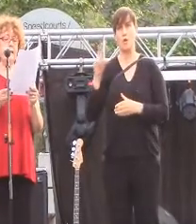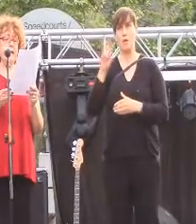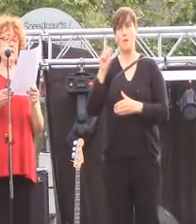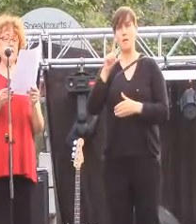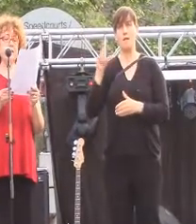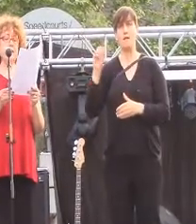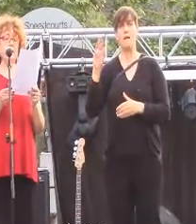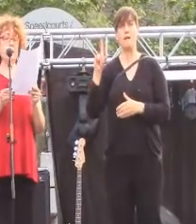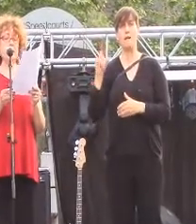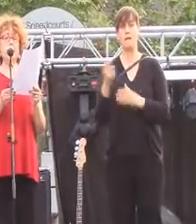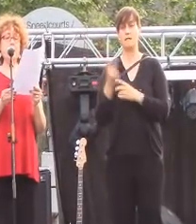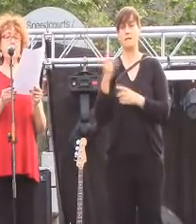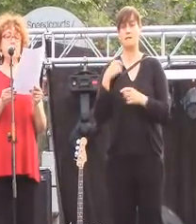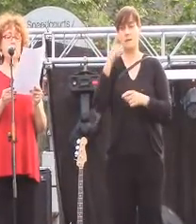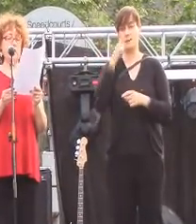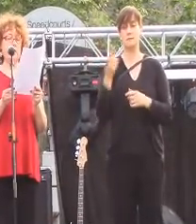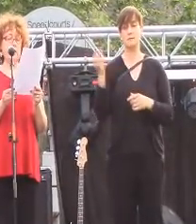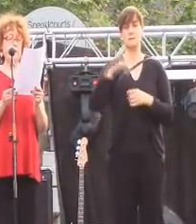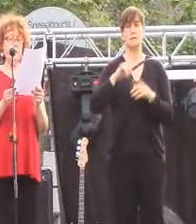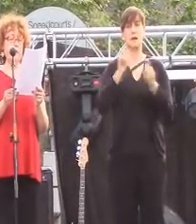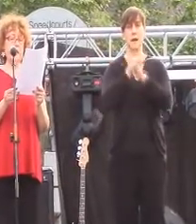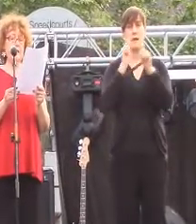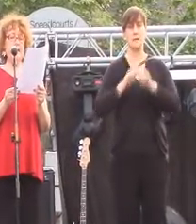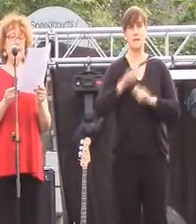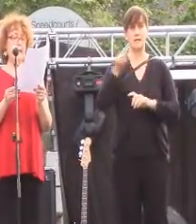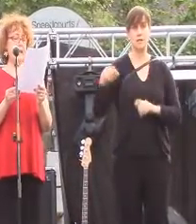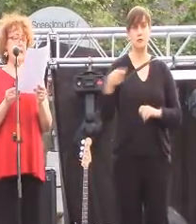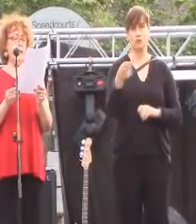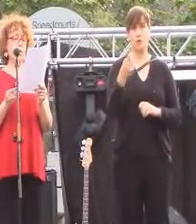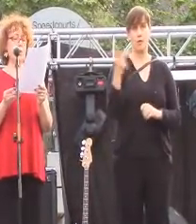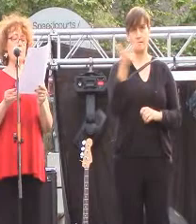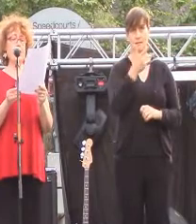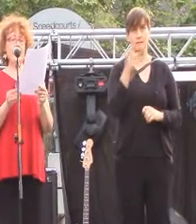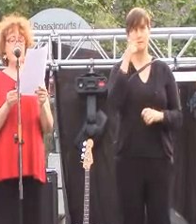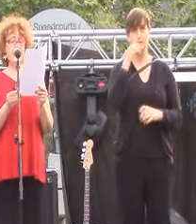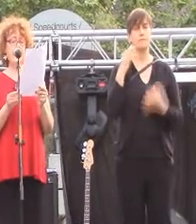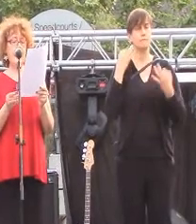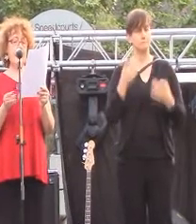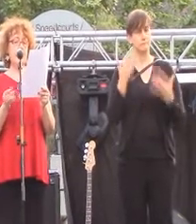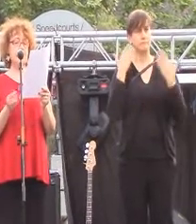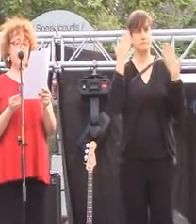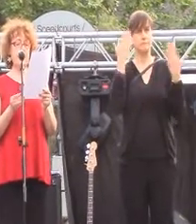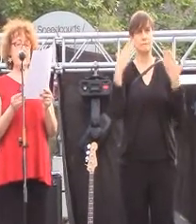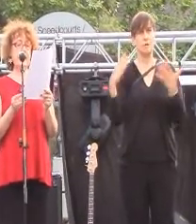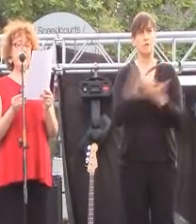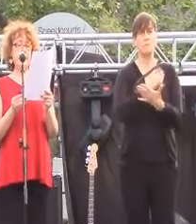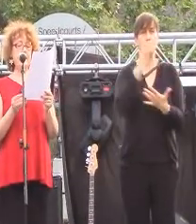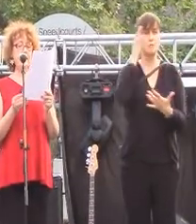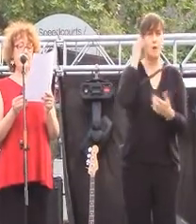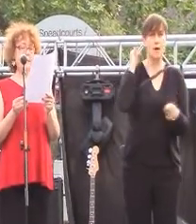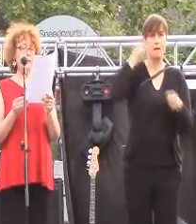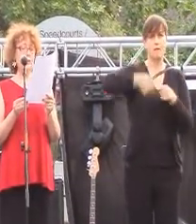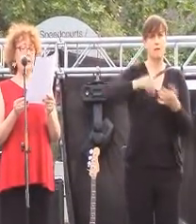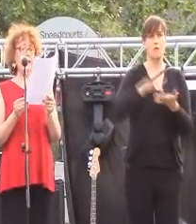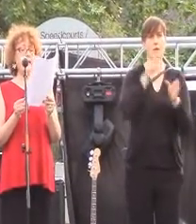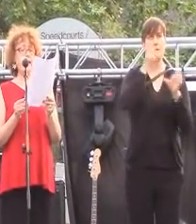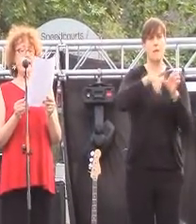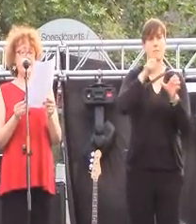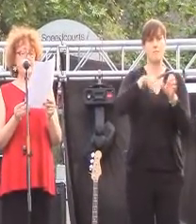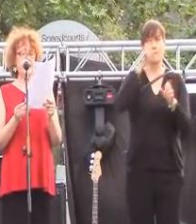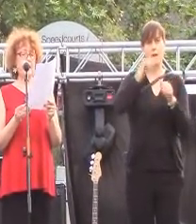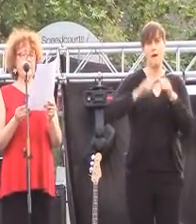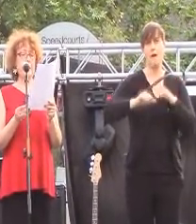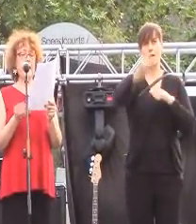i aquest any s'hi afegí l'Esplai Sant Jordi. Des d'aquí, un homenatge a les dones que han participat durant